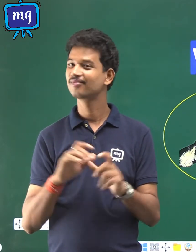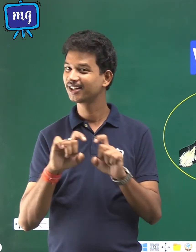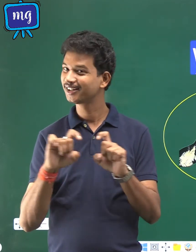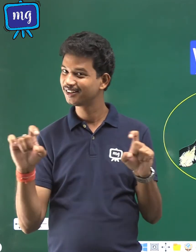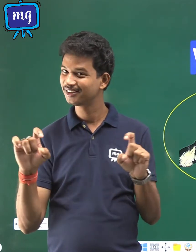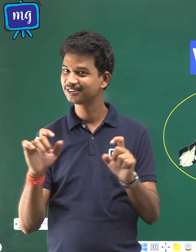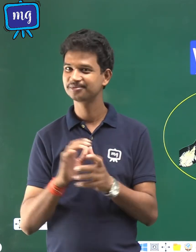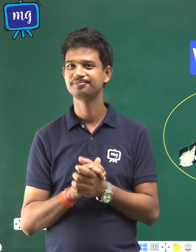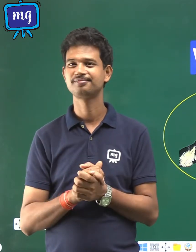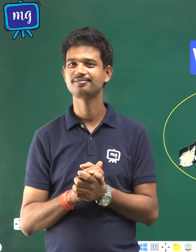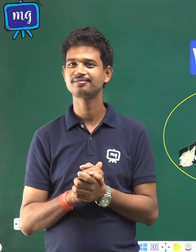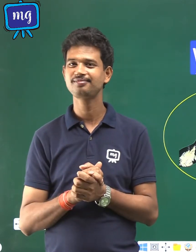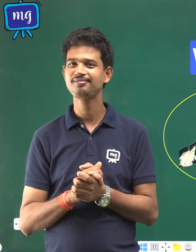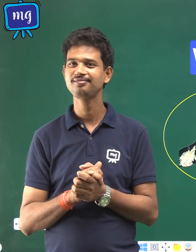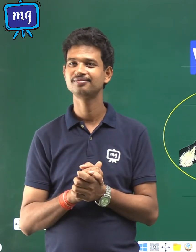क्लियर?